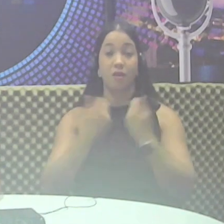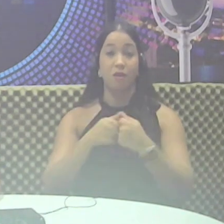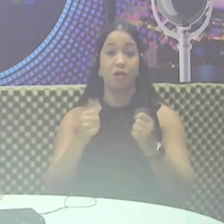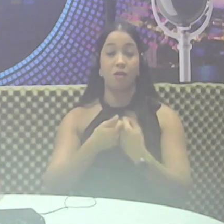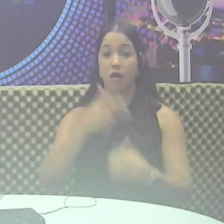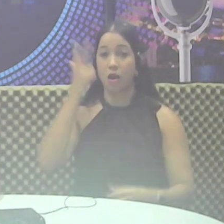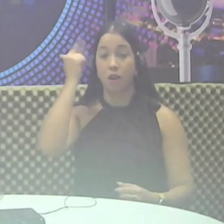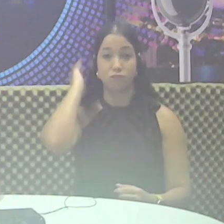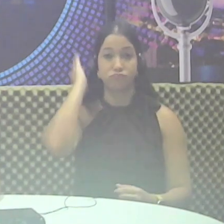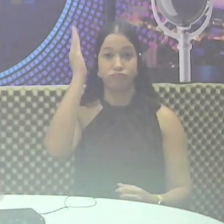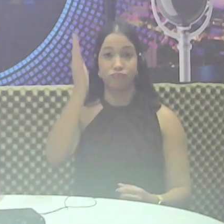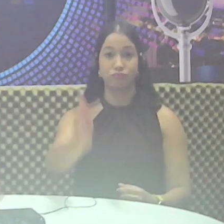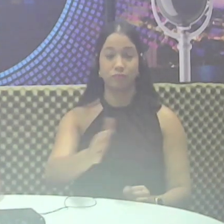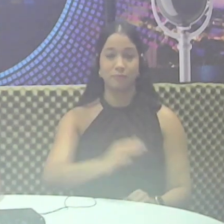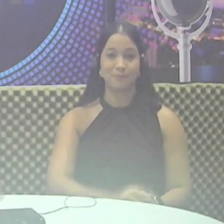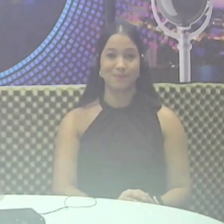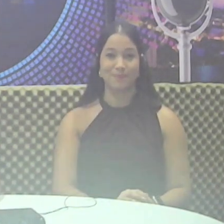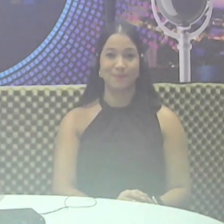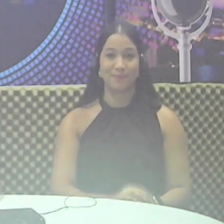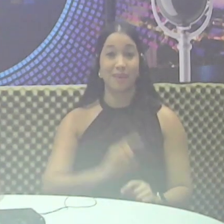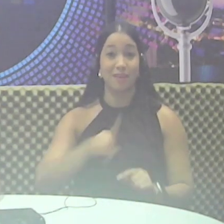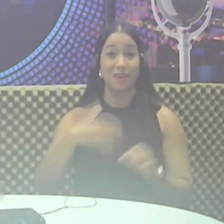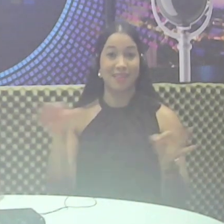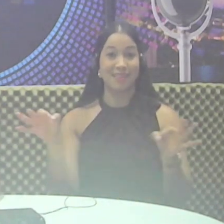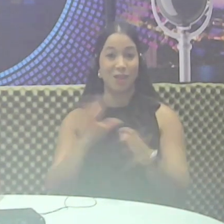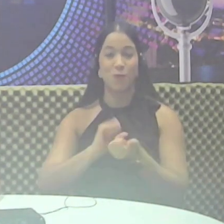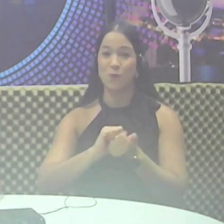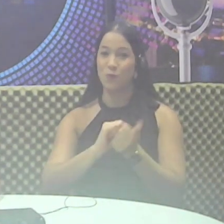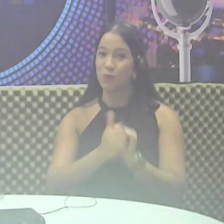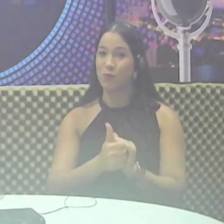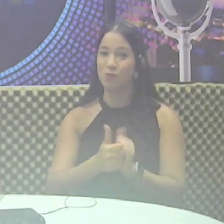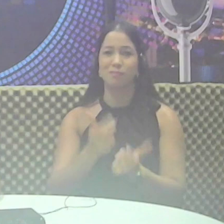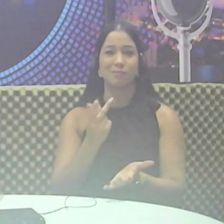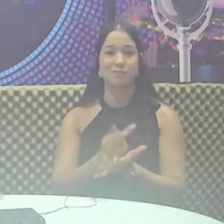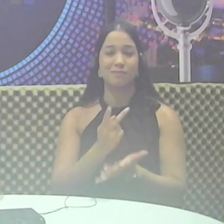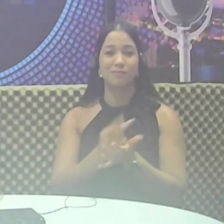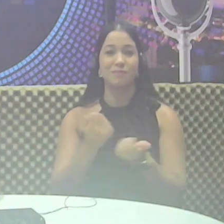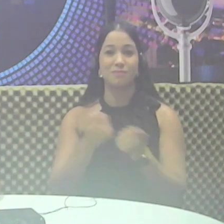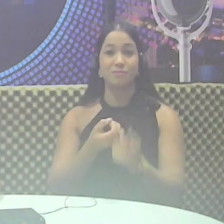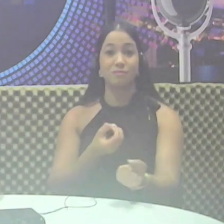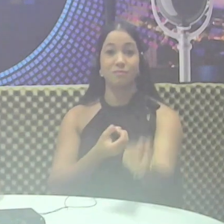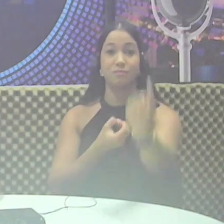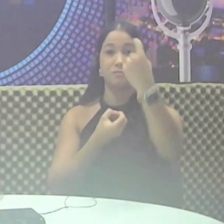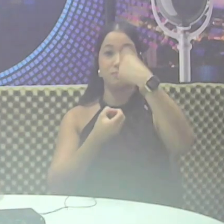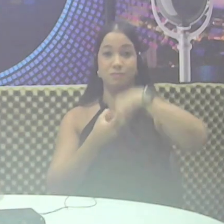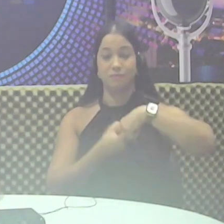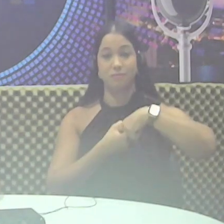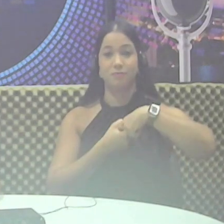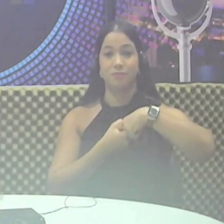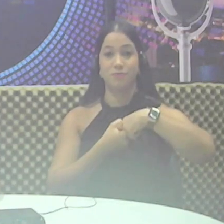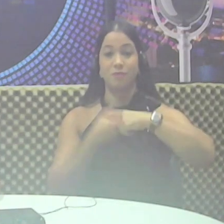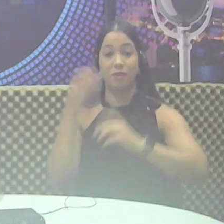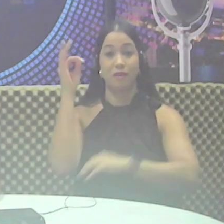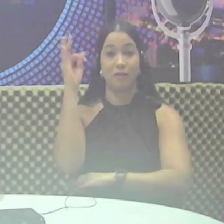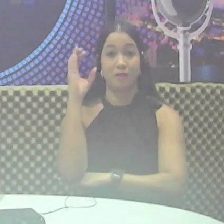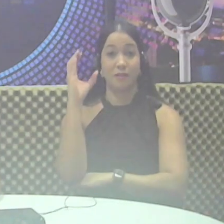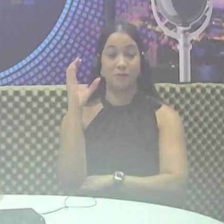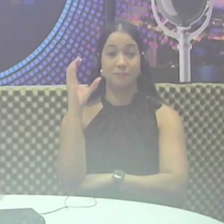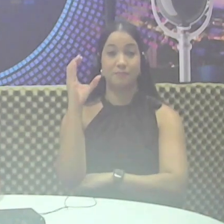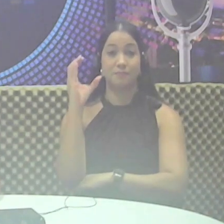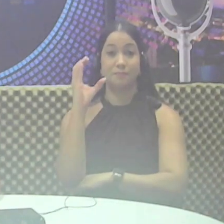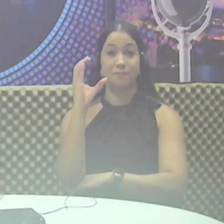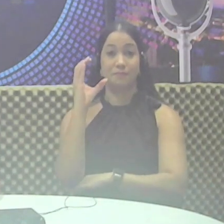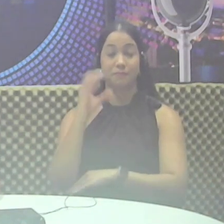operando normalmente. Após o término da partida, a mesma linha fará o itinerário Estádio Parque do Sabiá Terminal Central